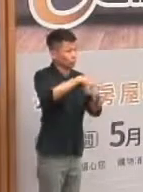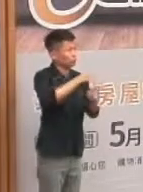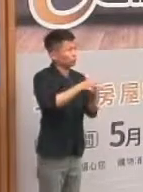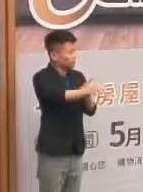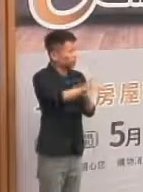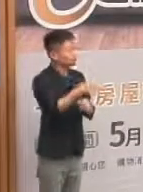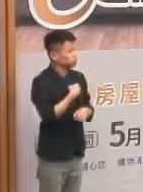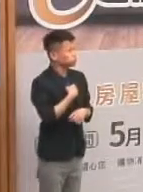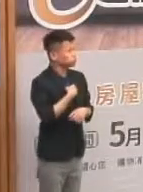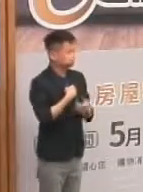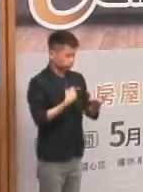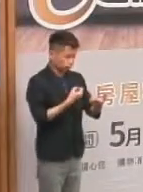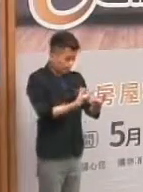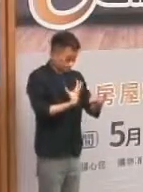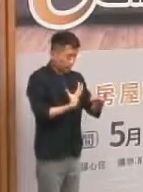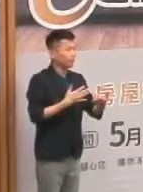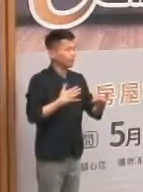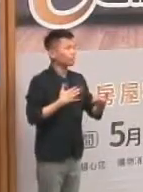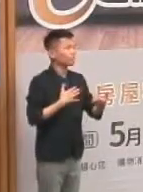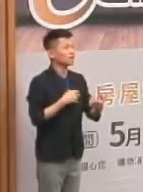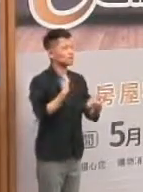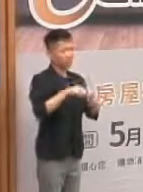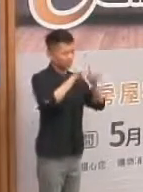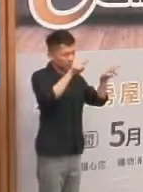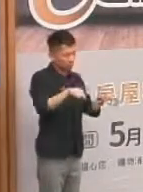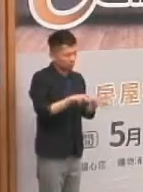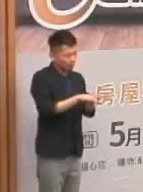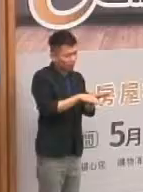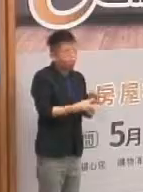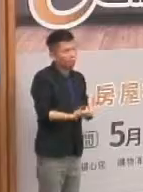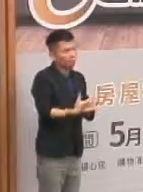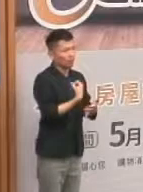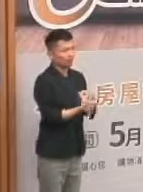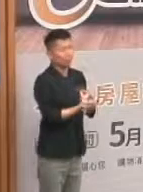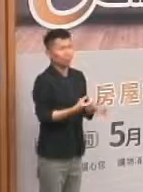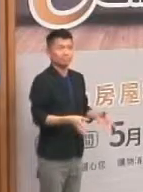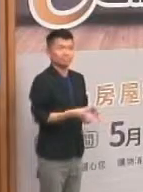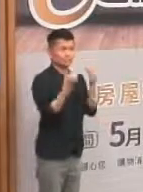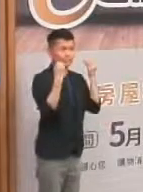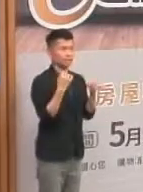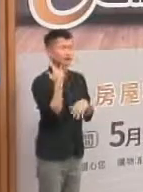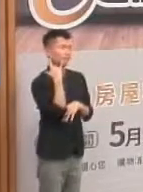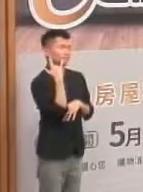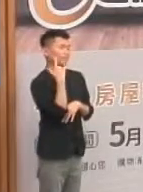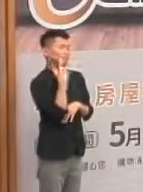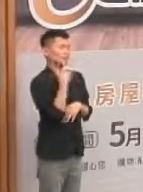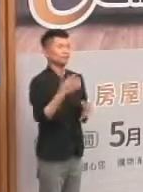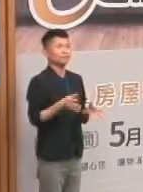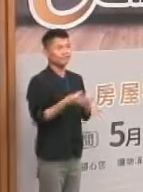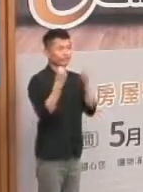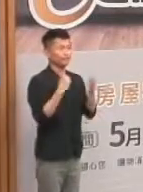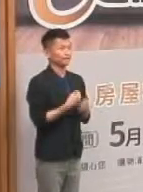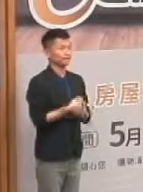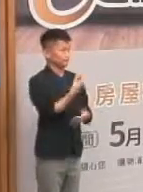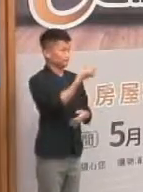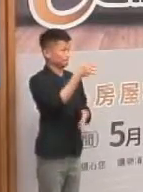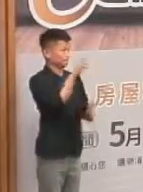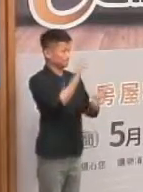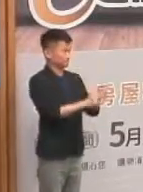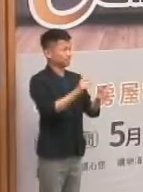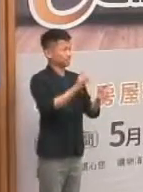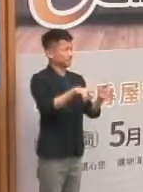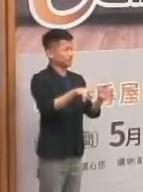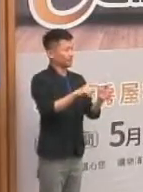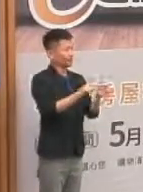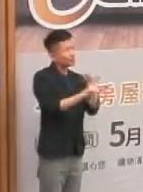给大家。好，那也无需保存这个收据啊，也没有什么等候的时间，而且扣款扣在哪？扣在最